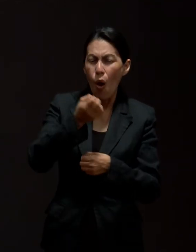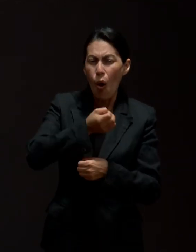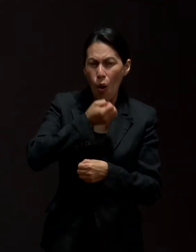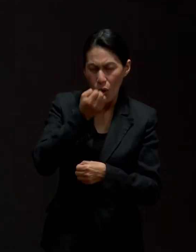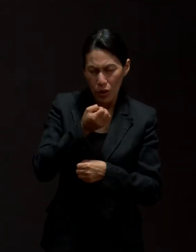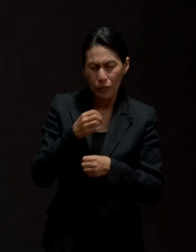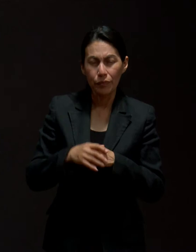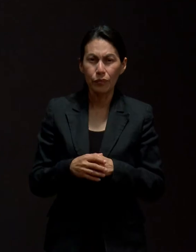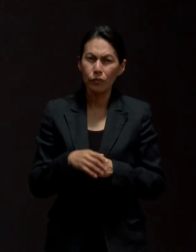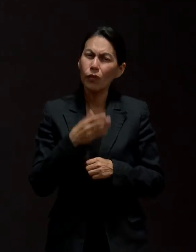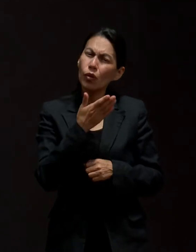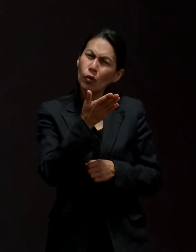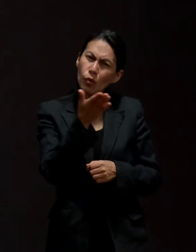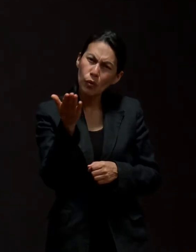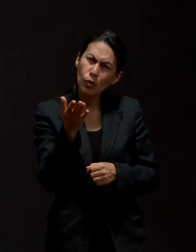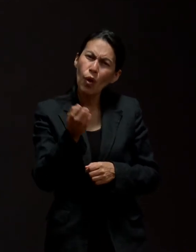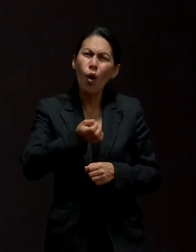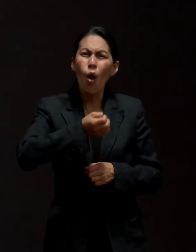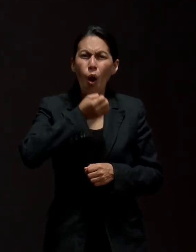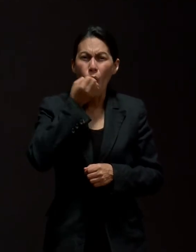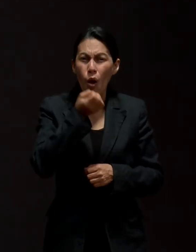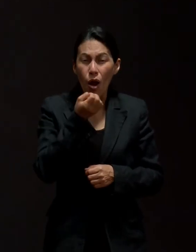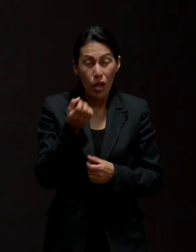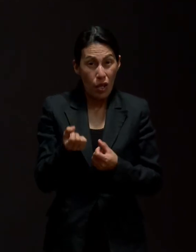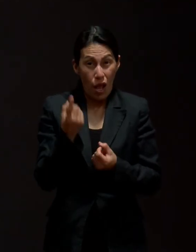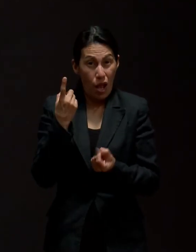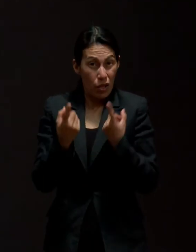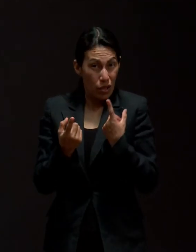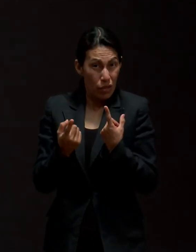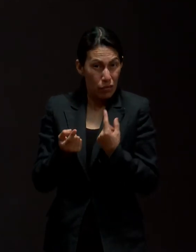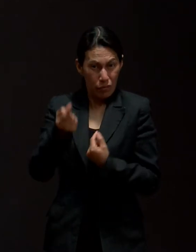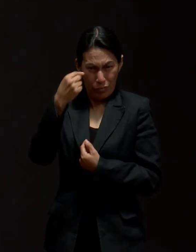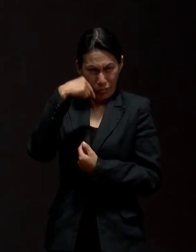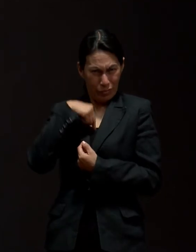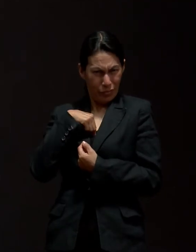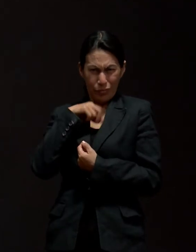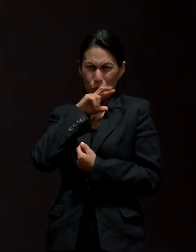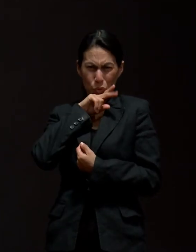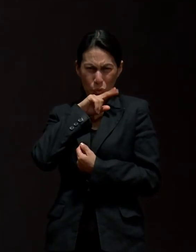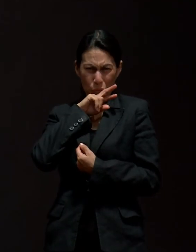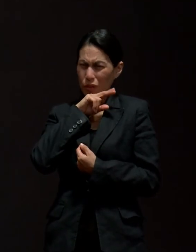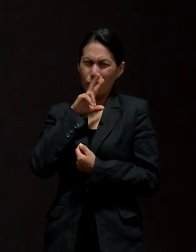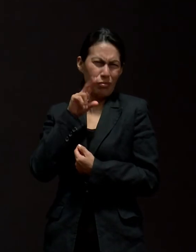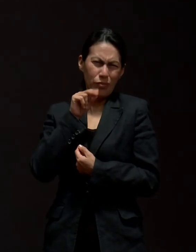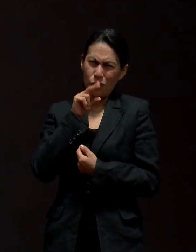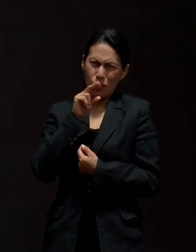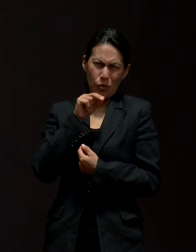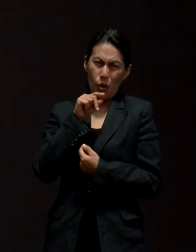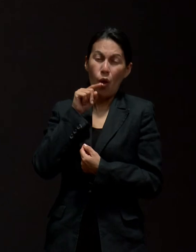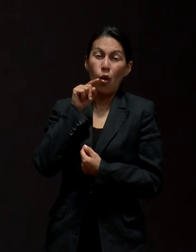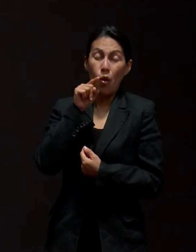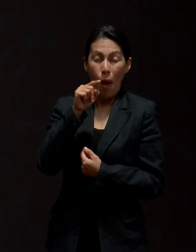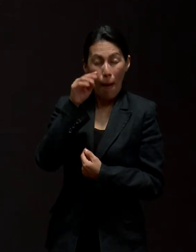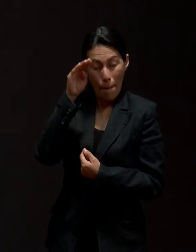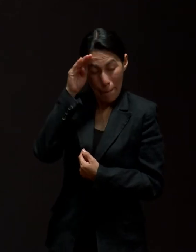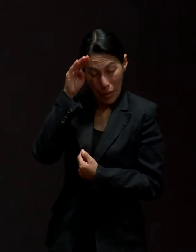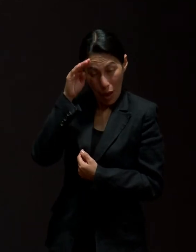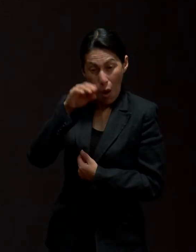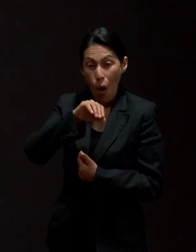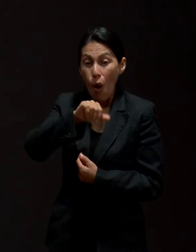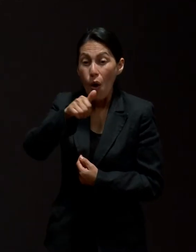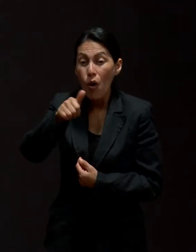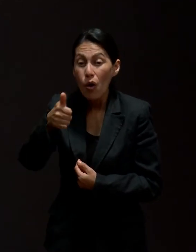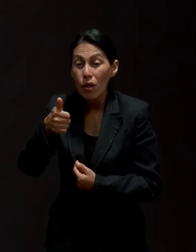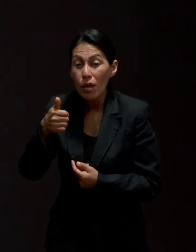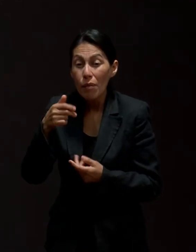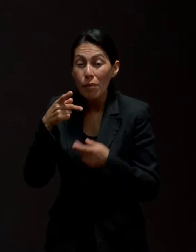ponerte en el círculo. Cuando tú oras por alguien, te olvidas de ti mismo y piensas en